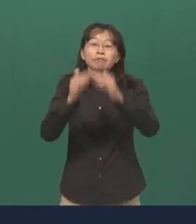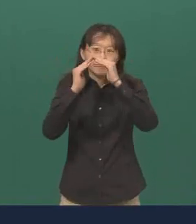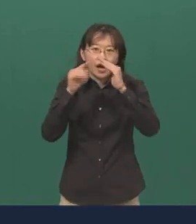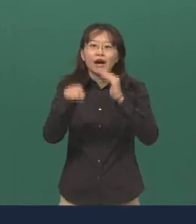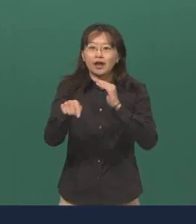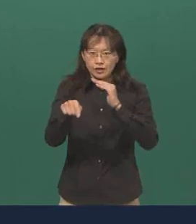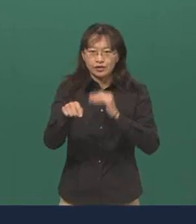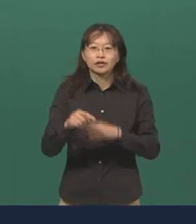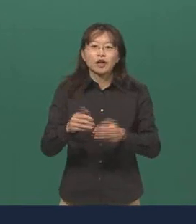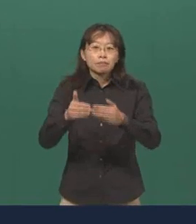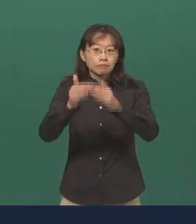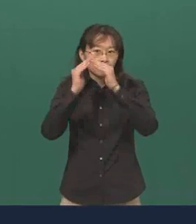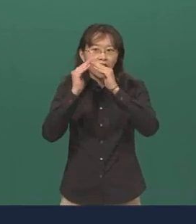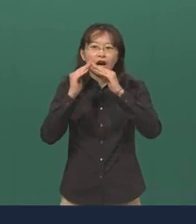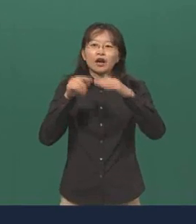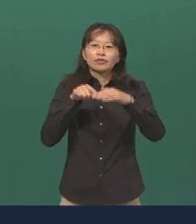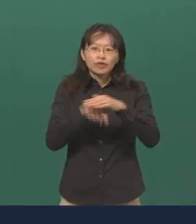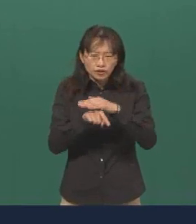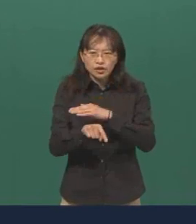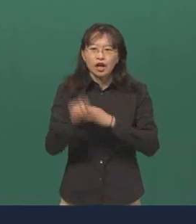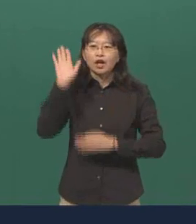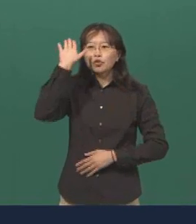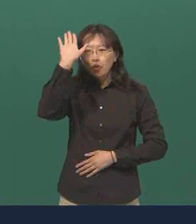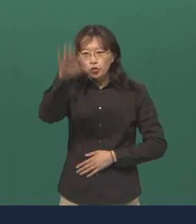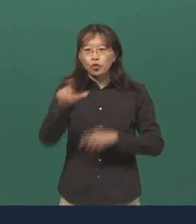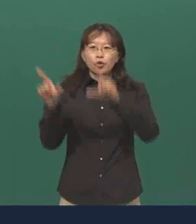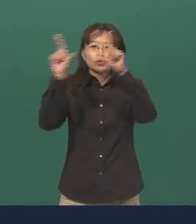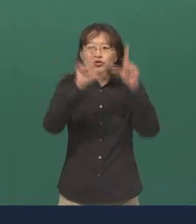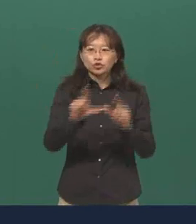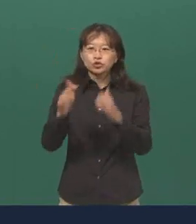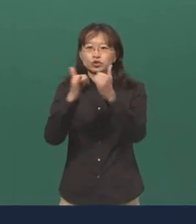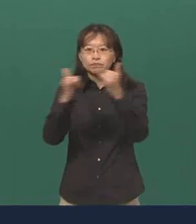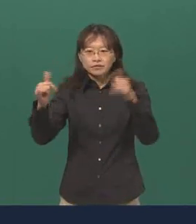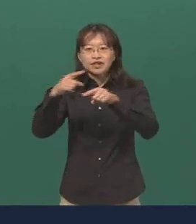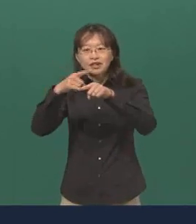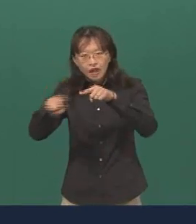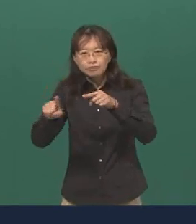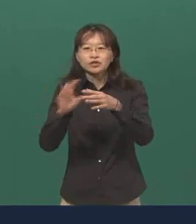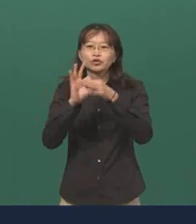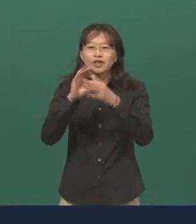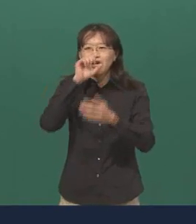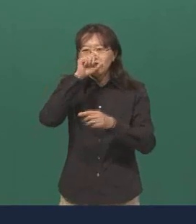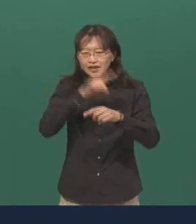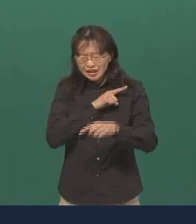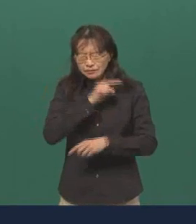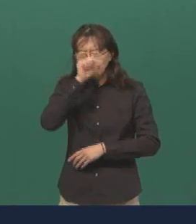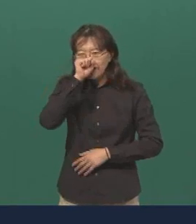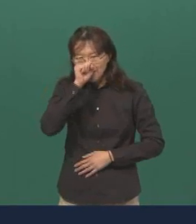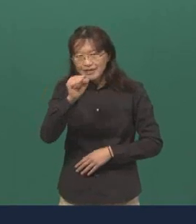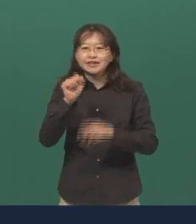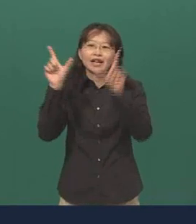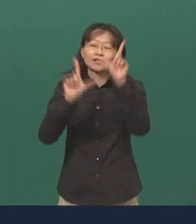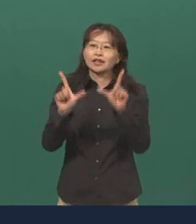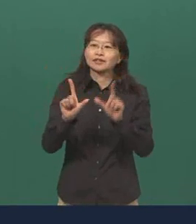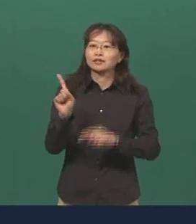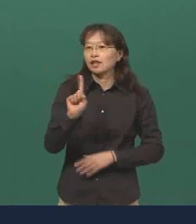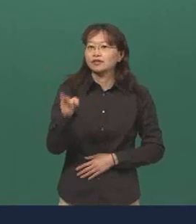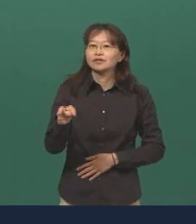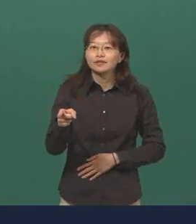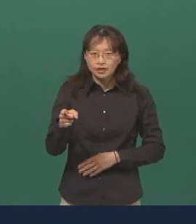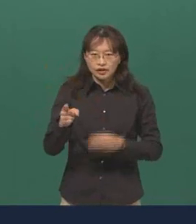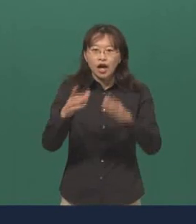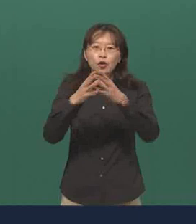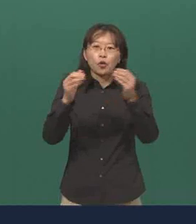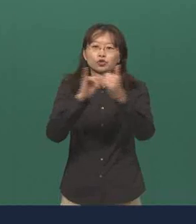民サービスを行うことが最も望ましいのか、国民的議論は必要として、